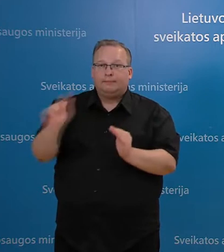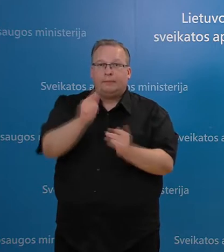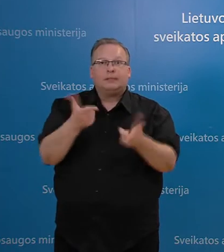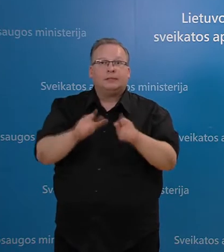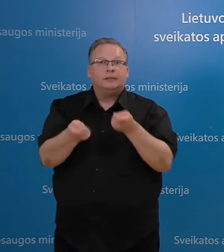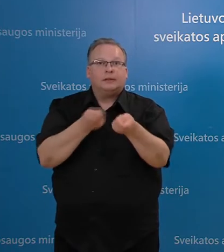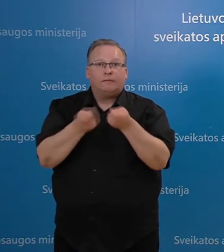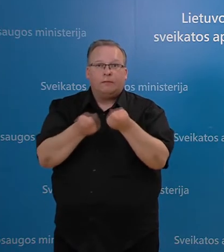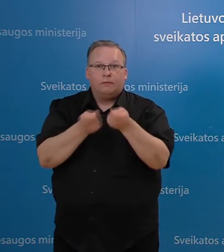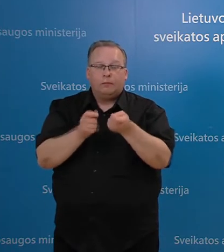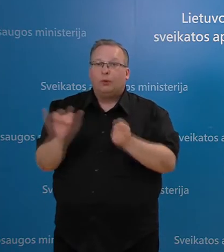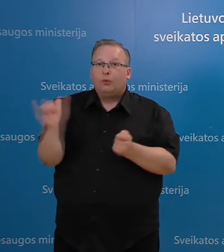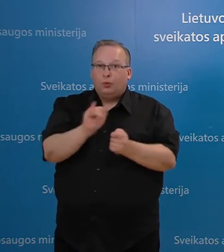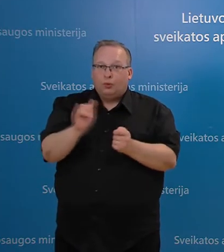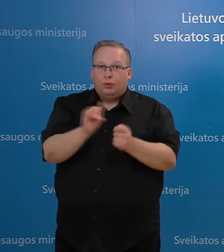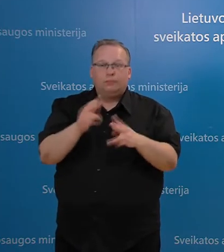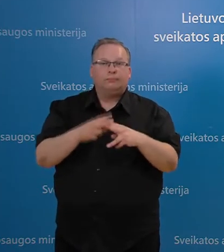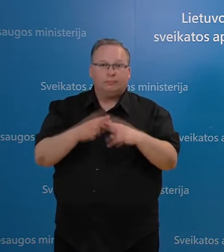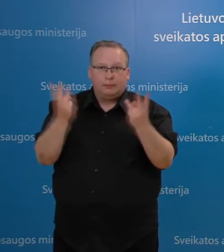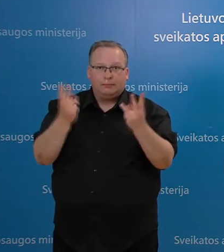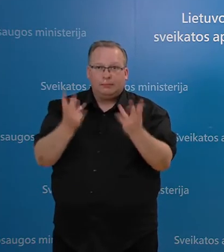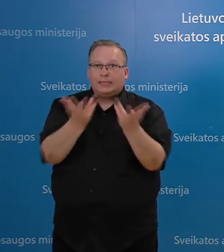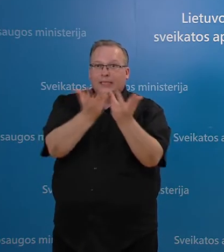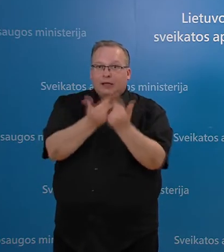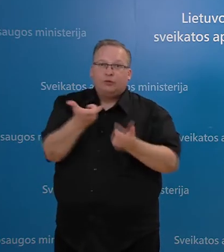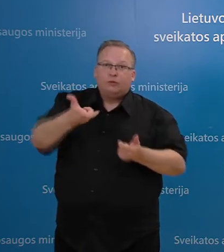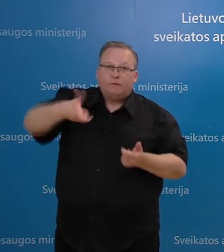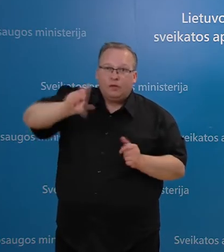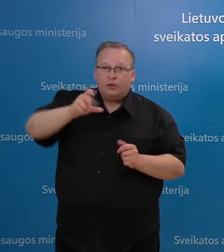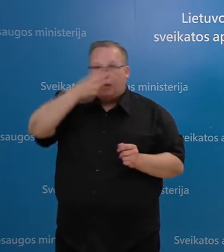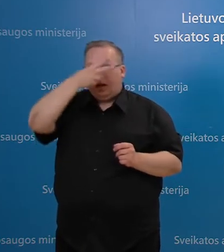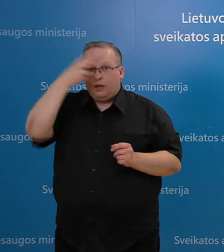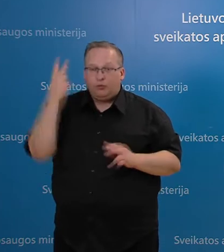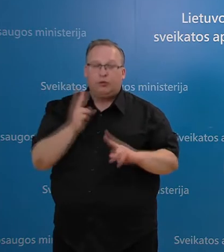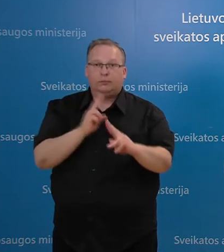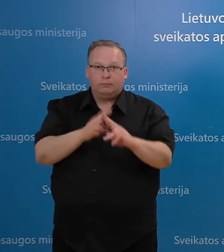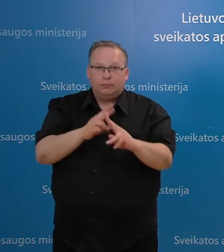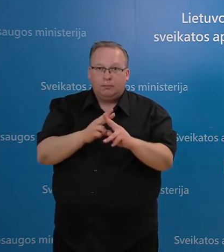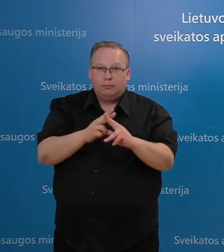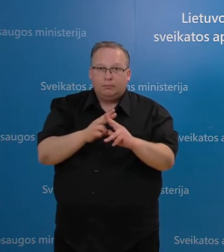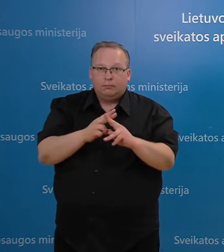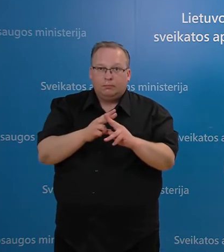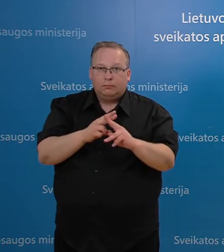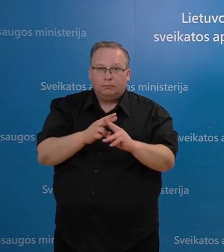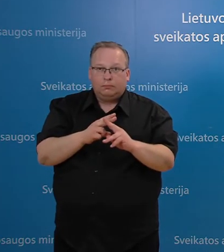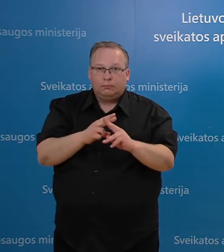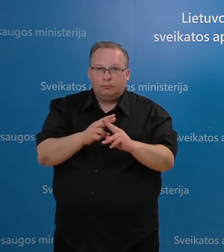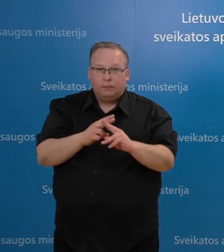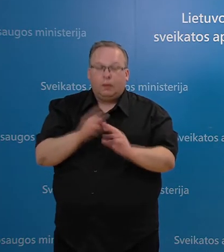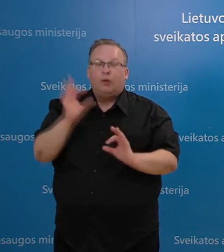kuriuose sergamumo rodiklis viršis Lietuvos sergamumo rodiklį, kuris šiuo metu